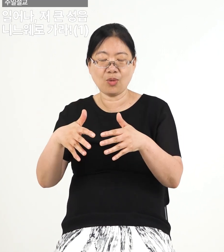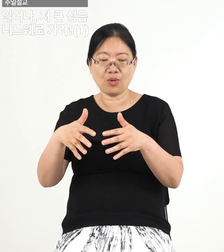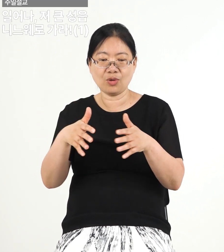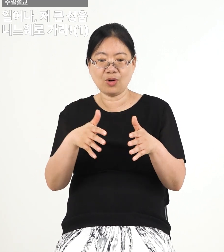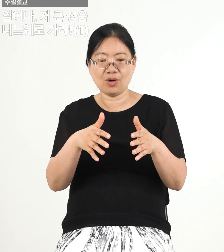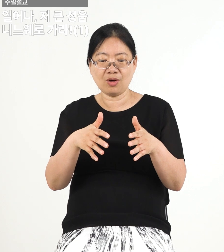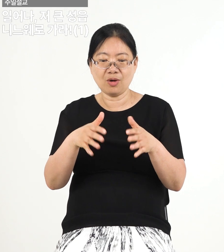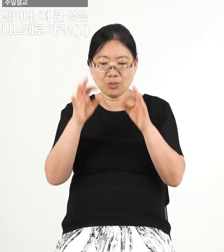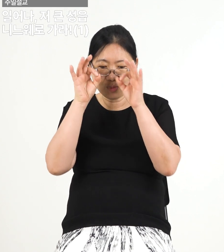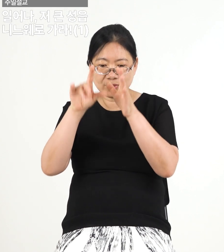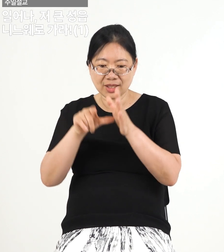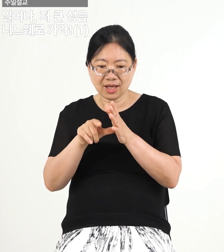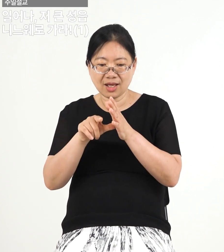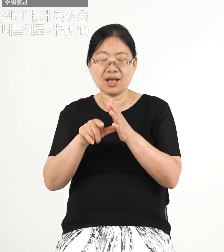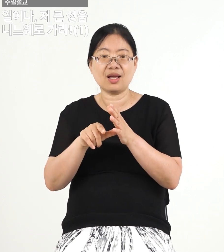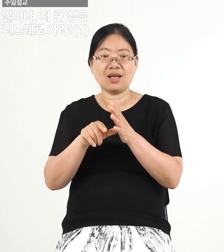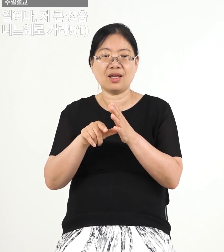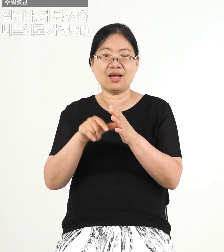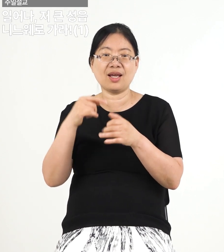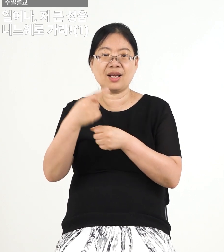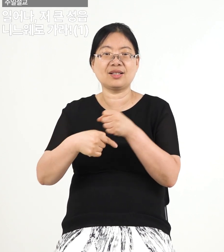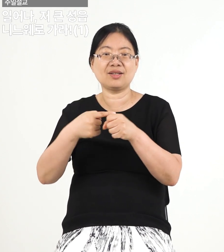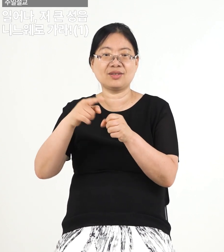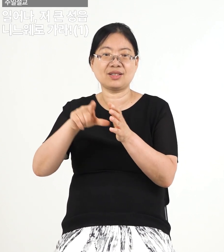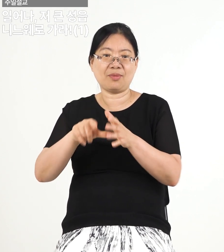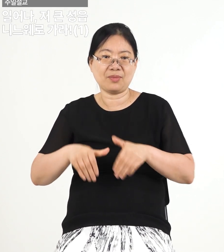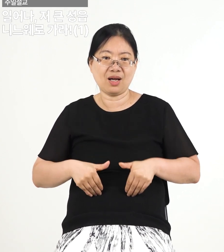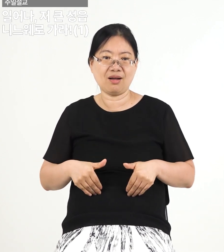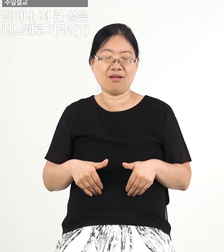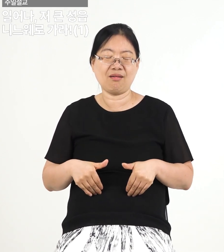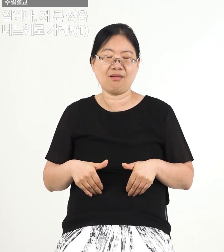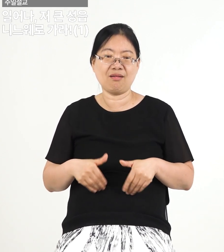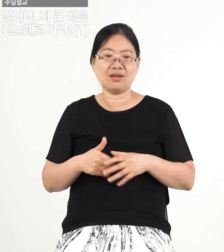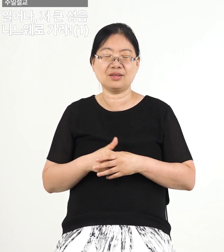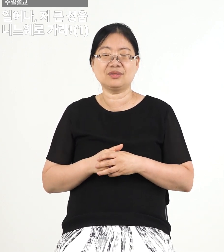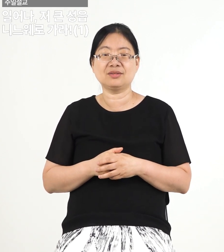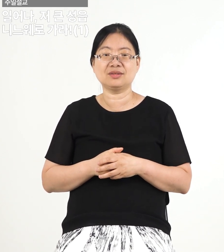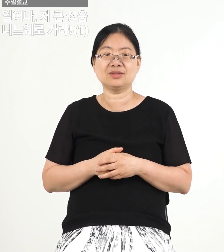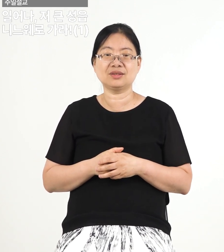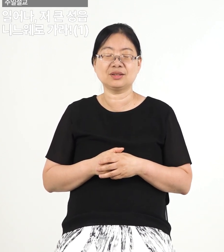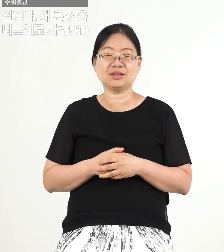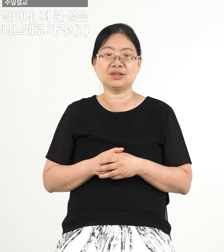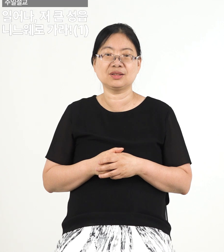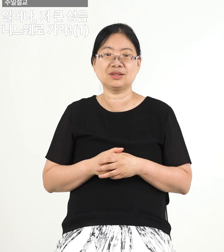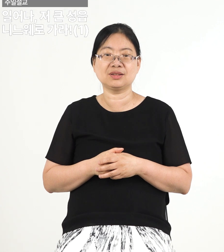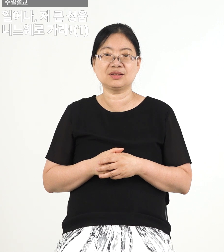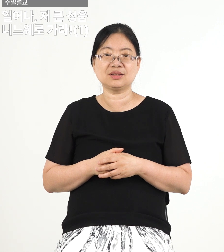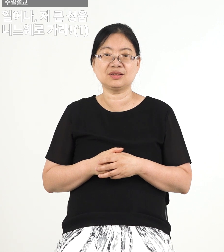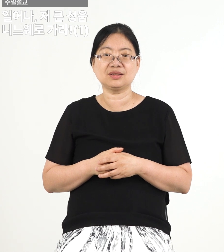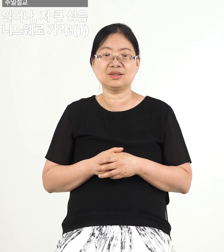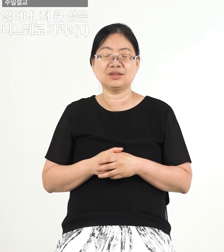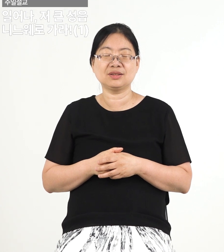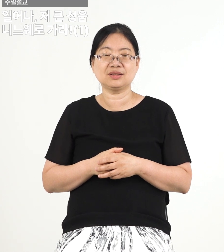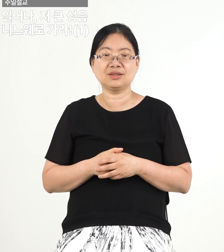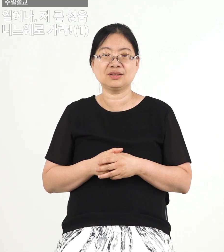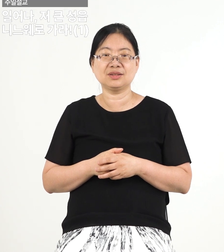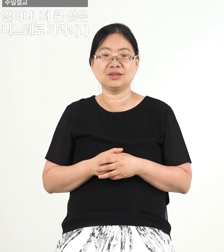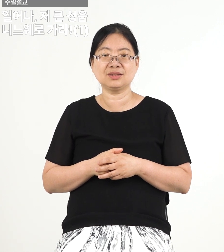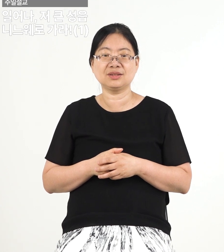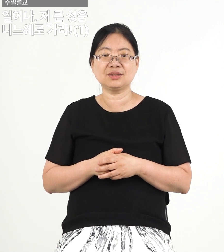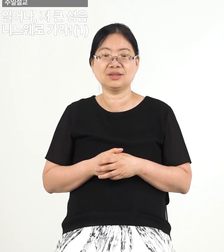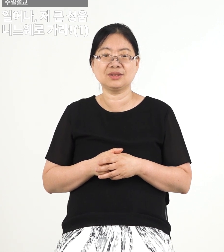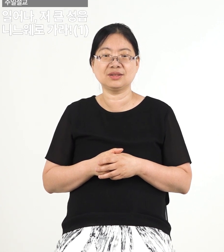걸립니다. 이 백길이 1년 걸리는 백길이에요. 자, 이런